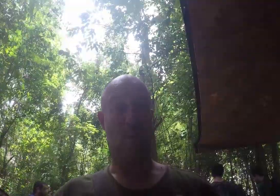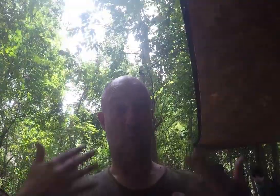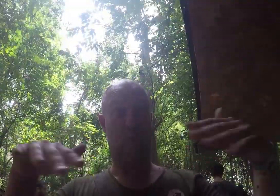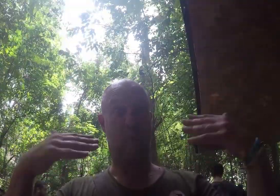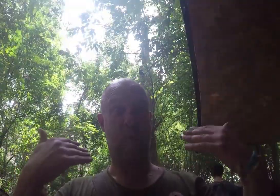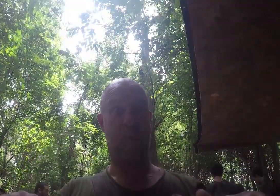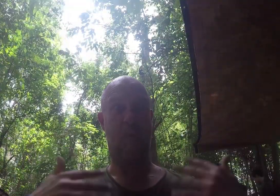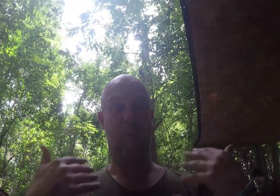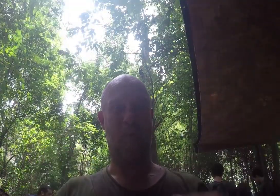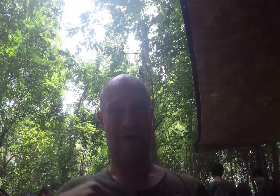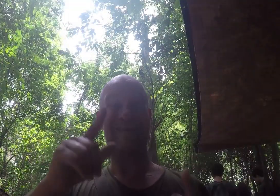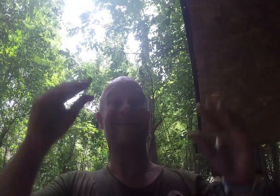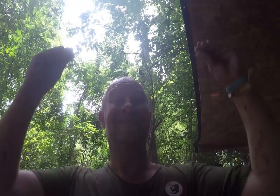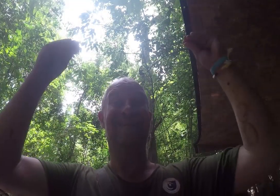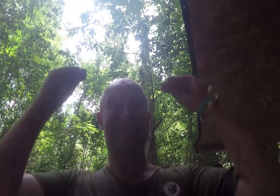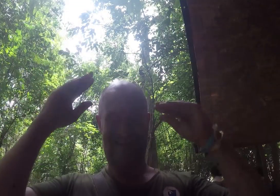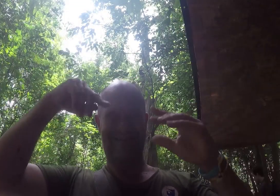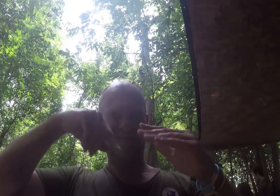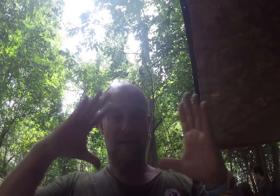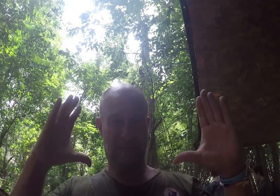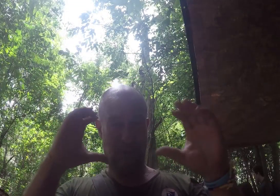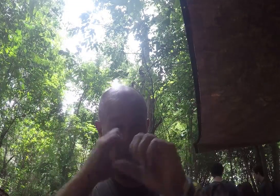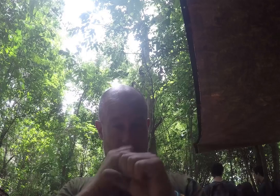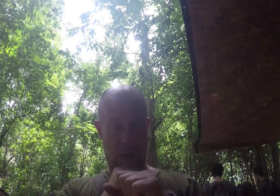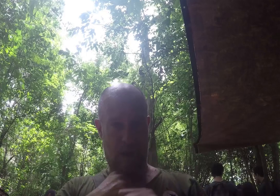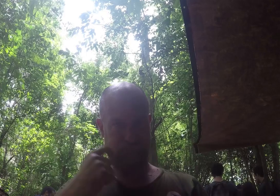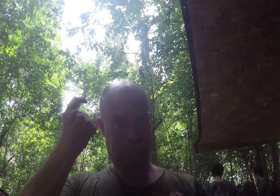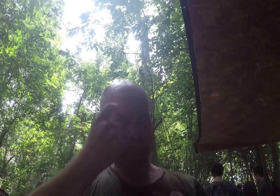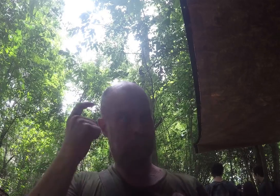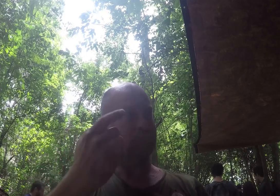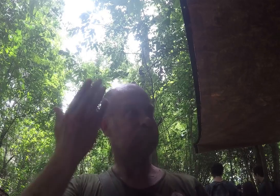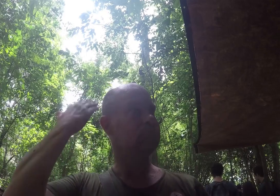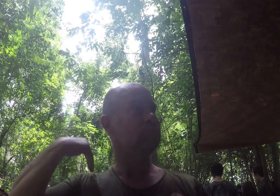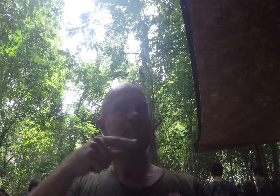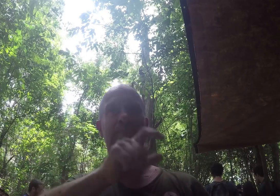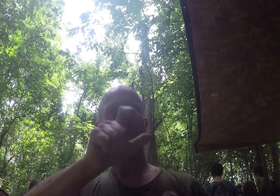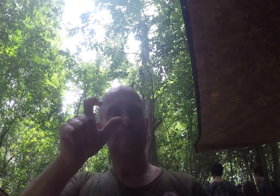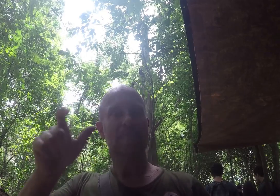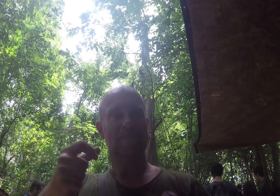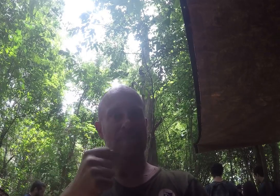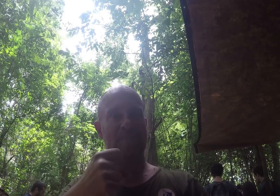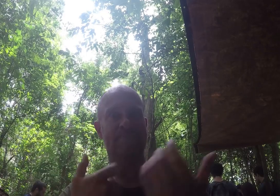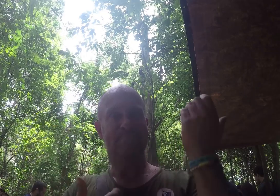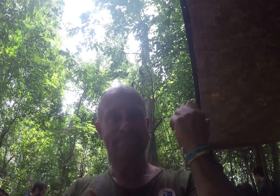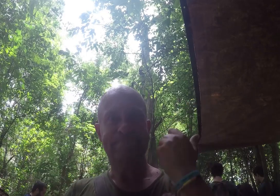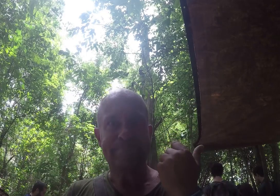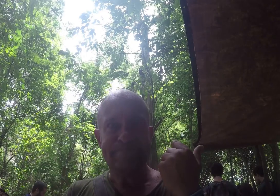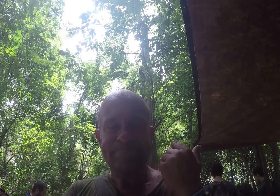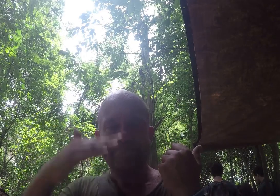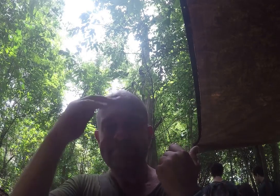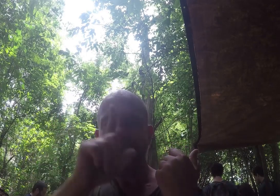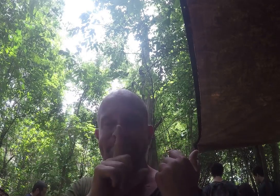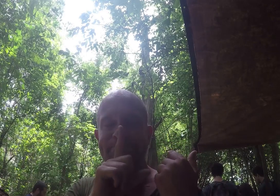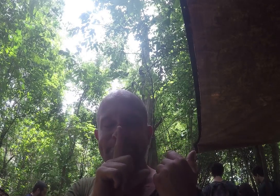Mein lieber Schwan, kaum hatte ich den Deckel über meinem Kopf, war mir auch schon per Schwarz vor Augen. Mein Gott, damals hatten die Soldaten